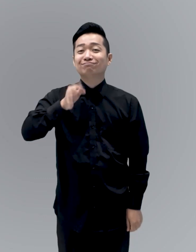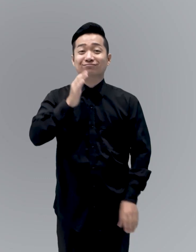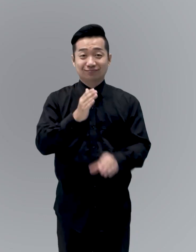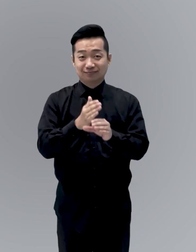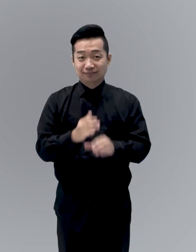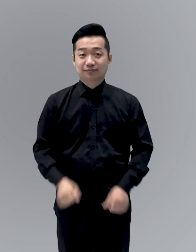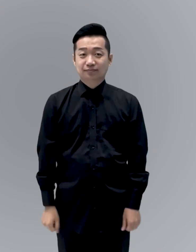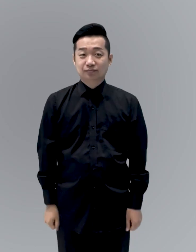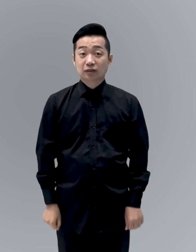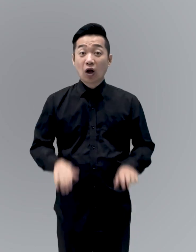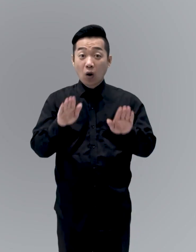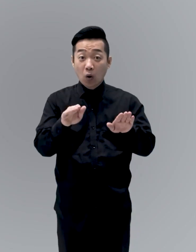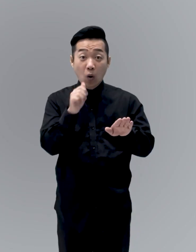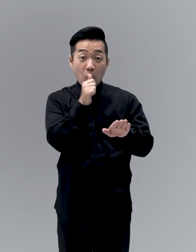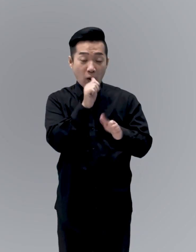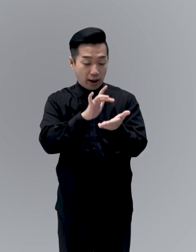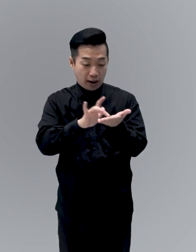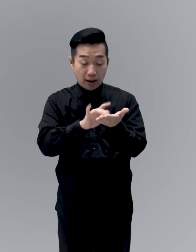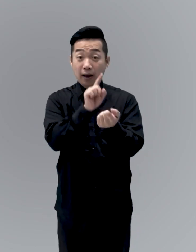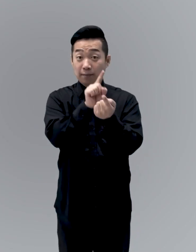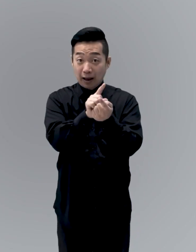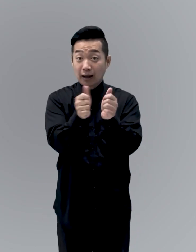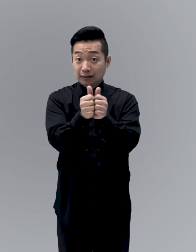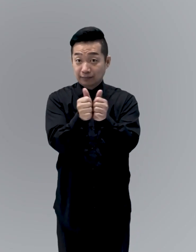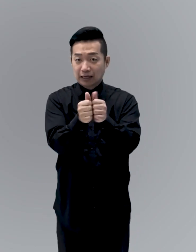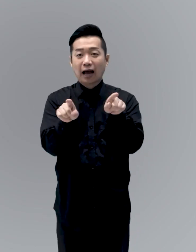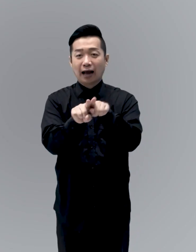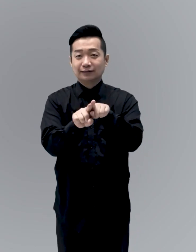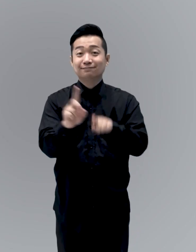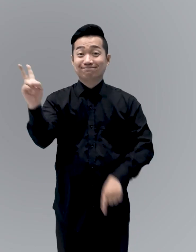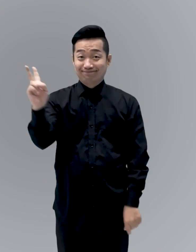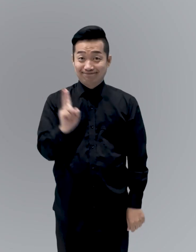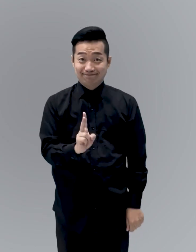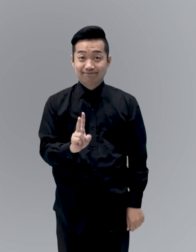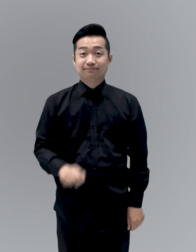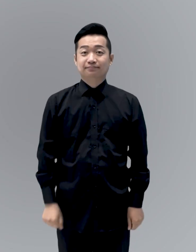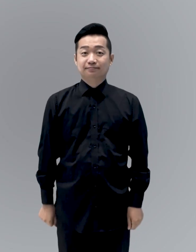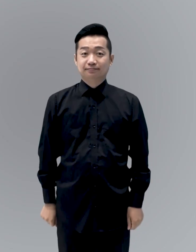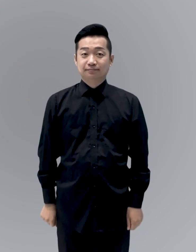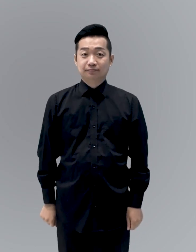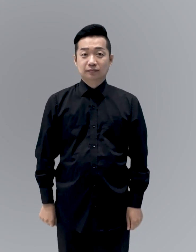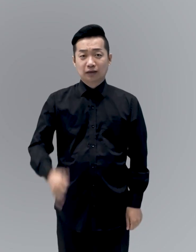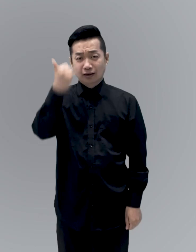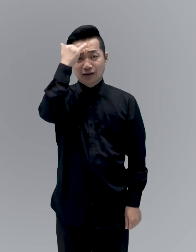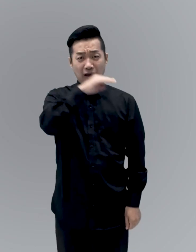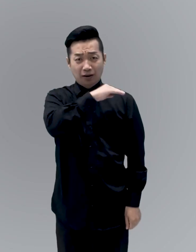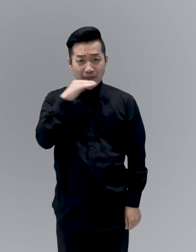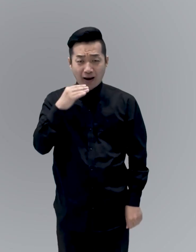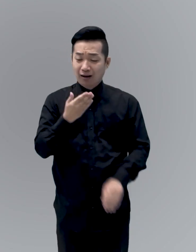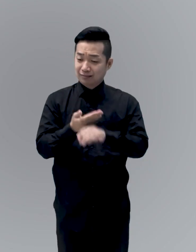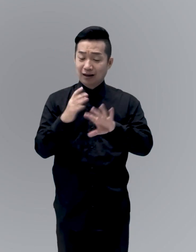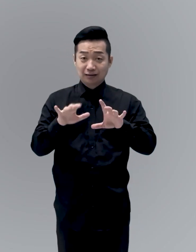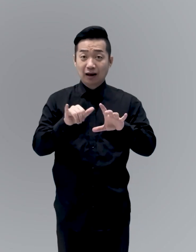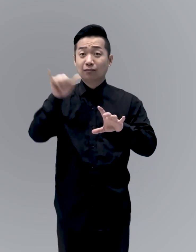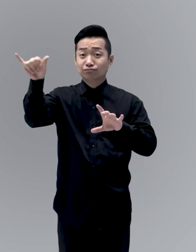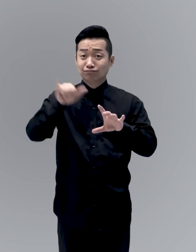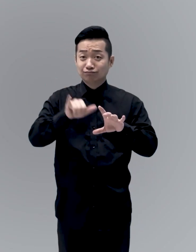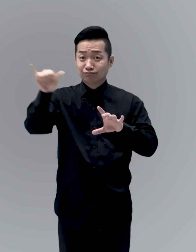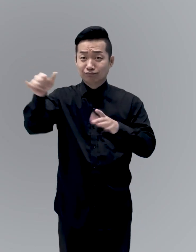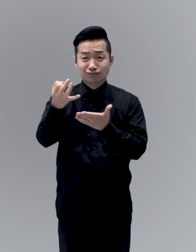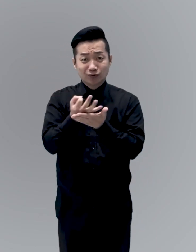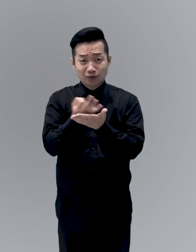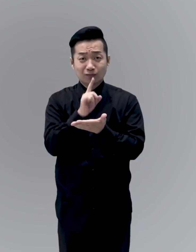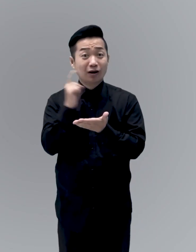즐기는데 오늘은 소개팅 앱으로 만난 남자와 함께 오게 되었다. 제법 매너 있고 외국에 드나들면서